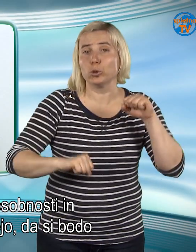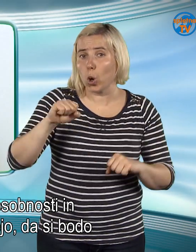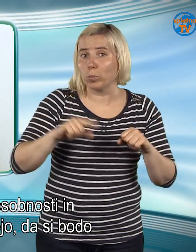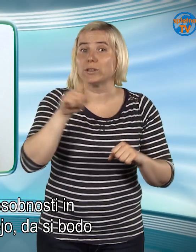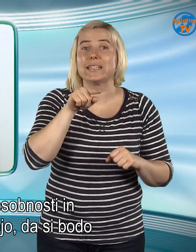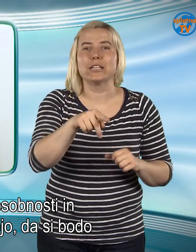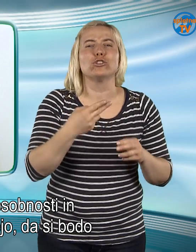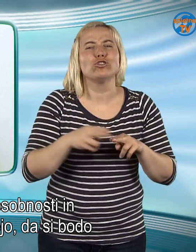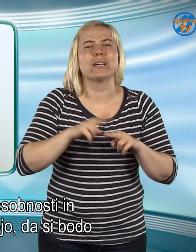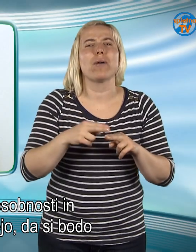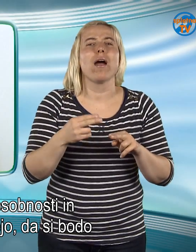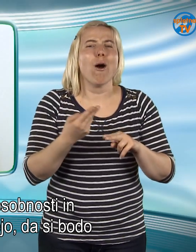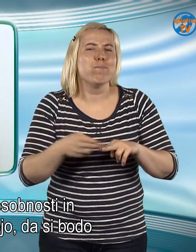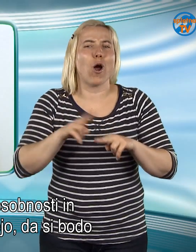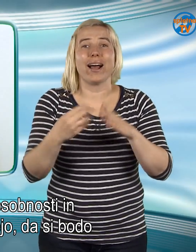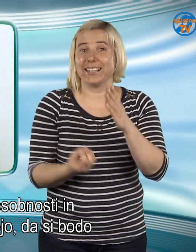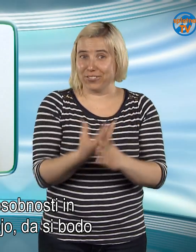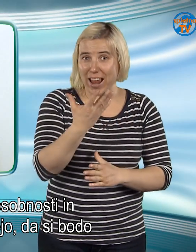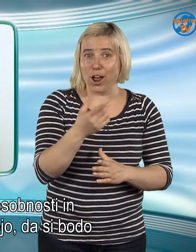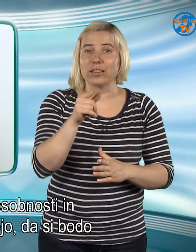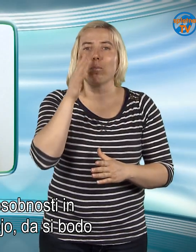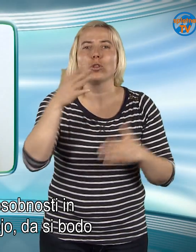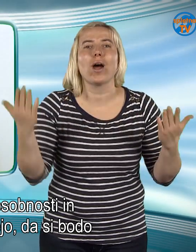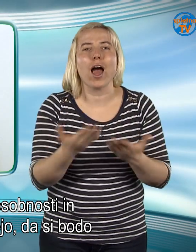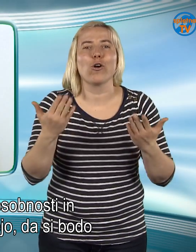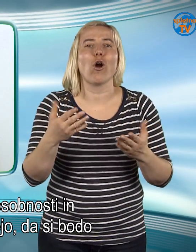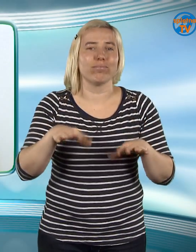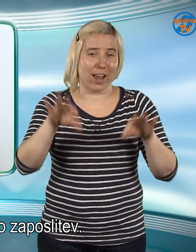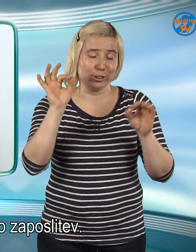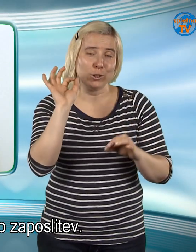razvijejo, da si bodo lahko našli dobro zaposlitev.